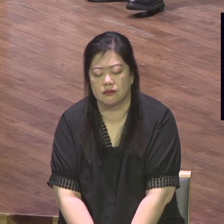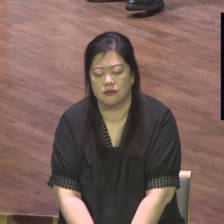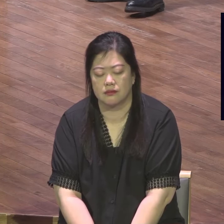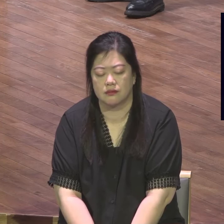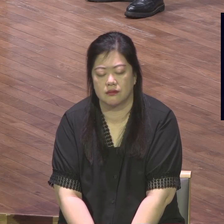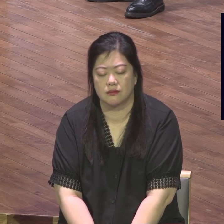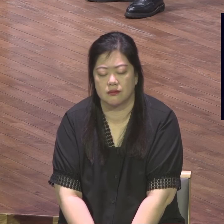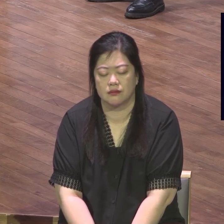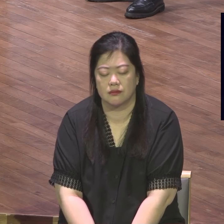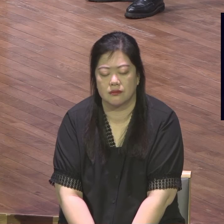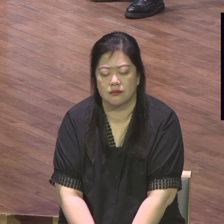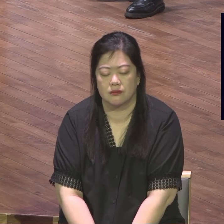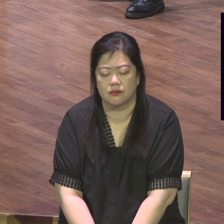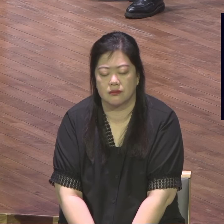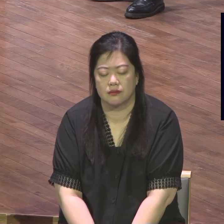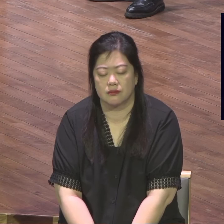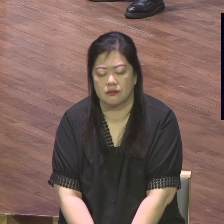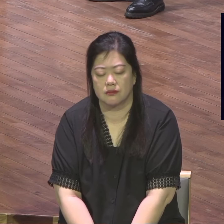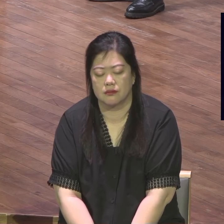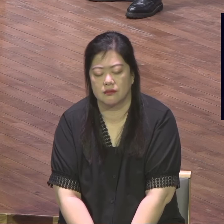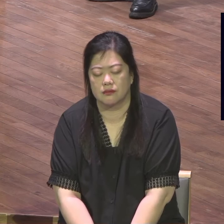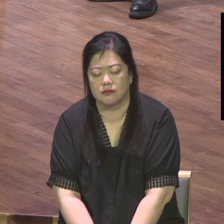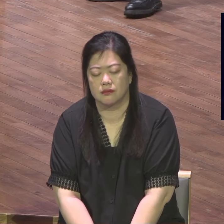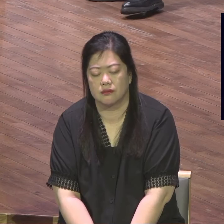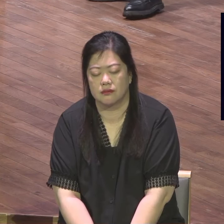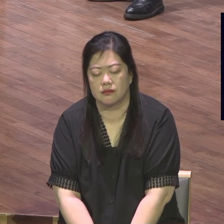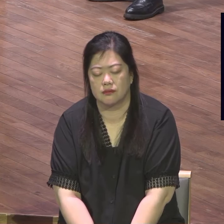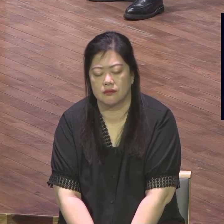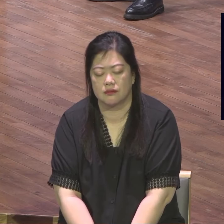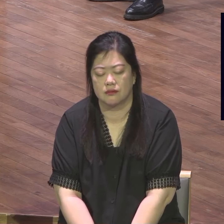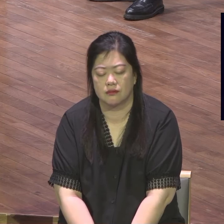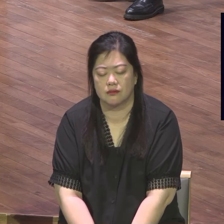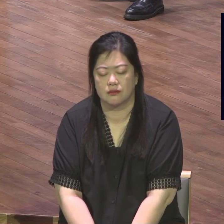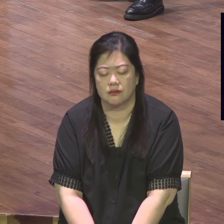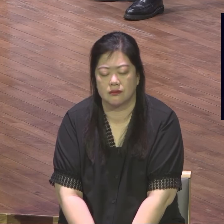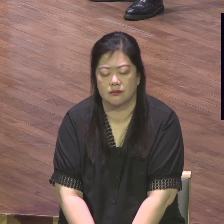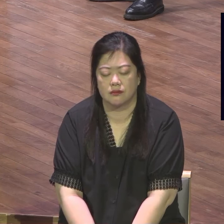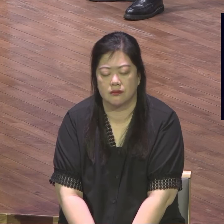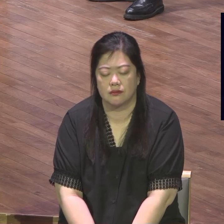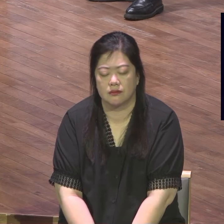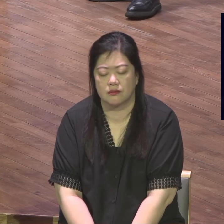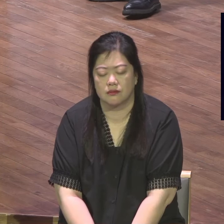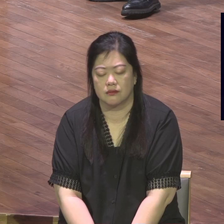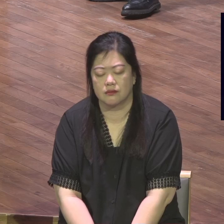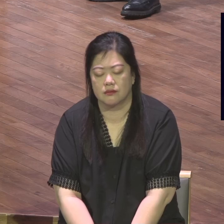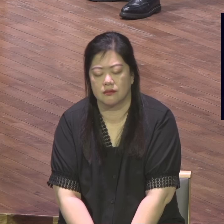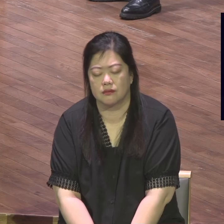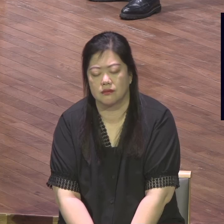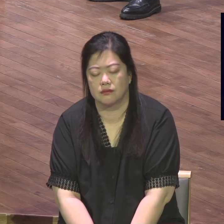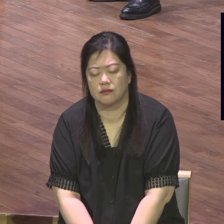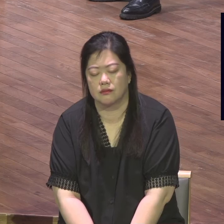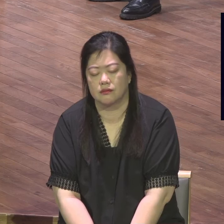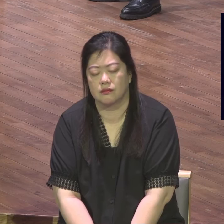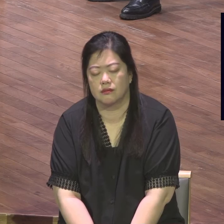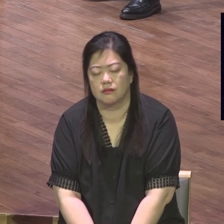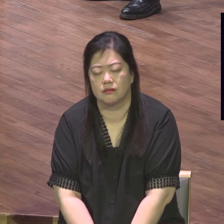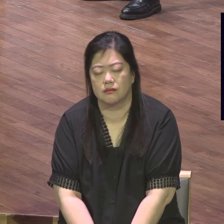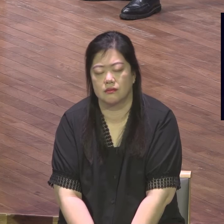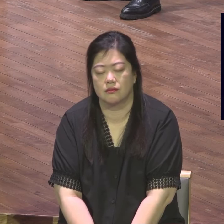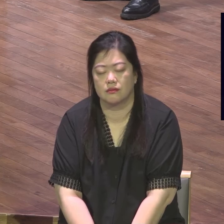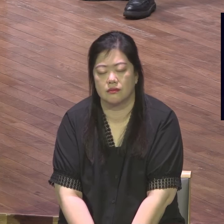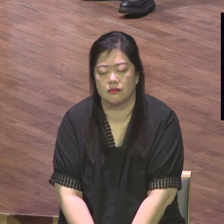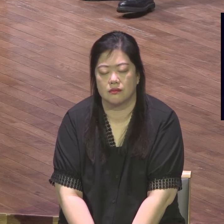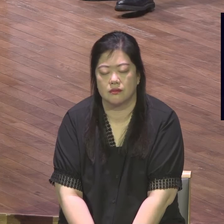하나님을 신뢰하는 삶을 살게 하여 주시옵소서. 오직 하나님의 말씀을 붙잡게 하여 주시옵시고 창세기 3장